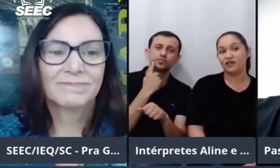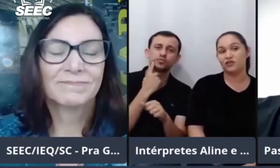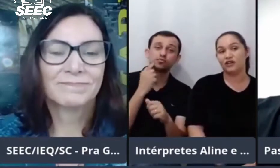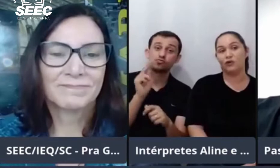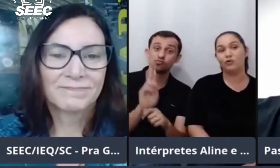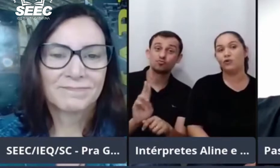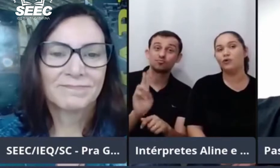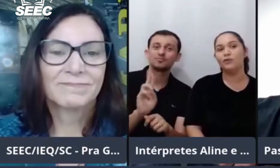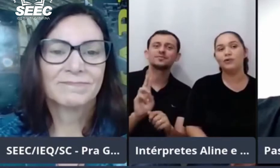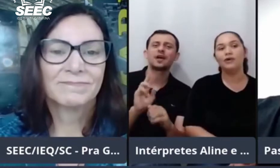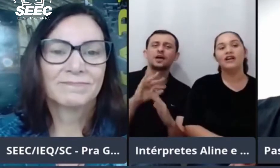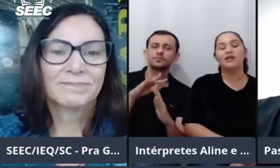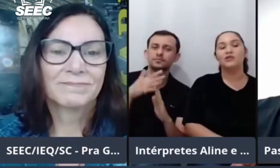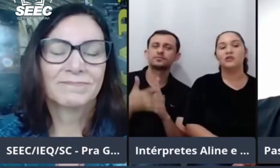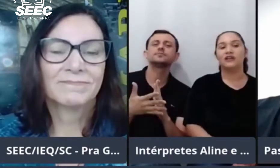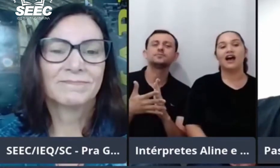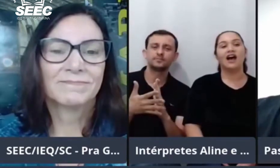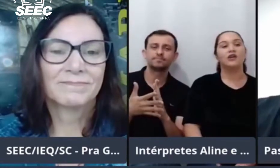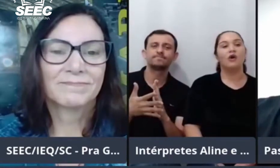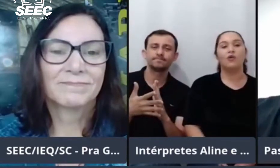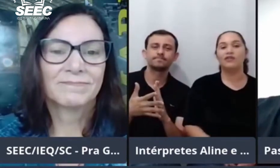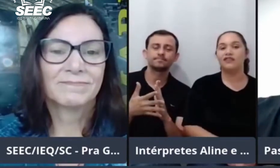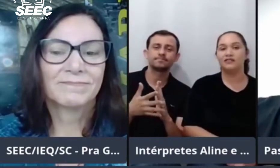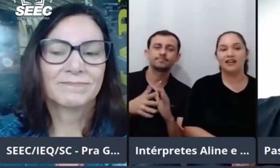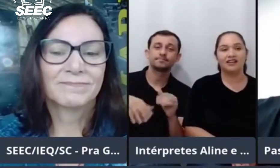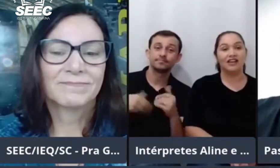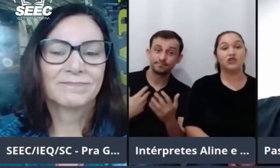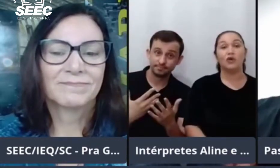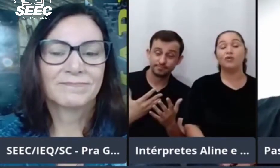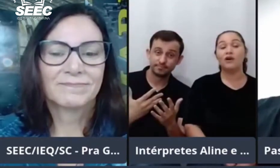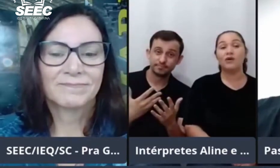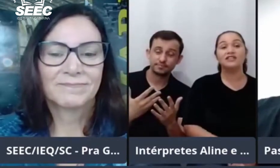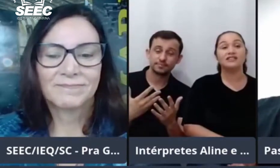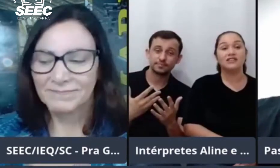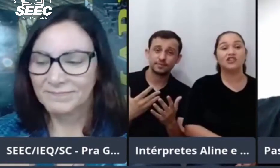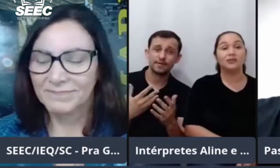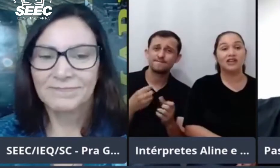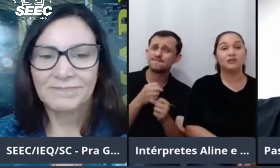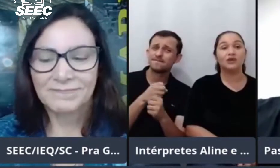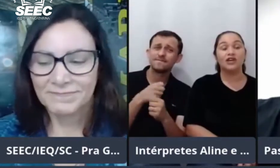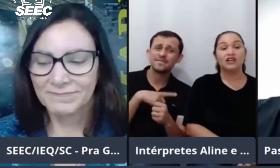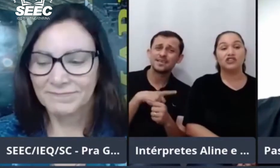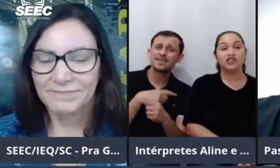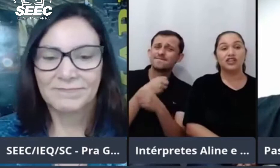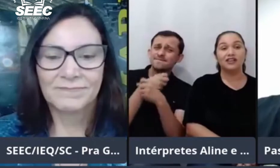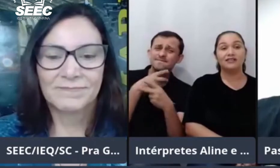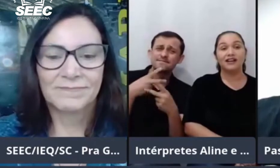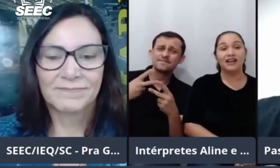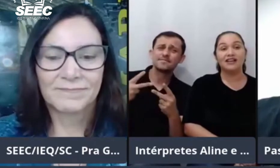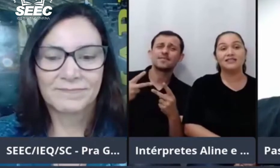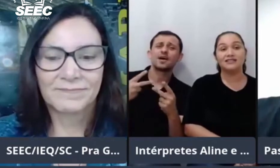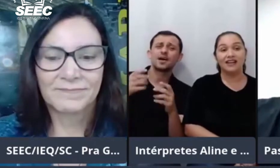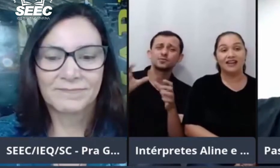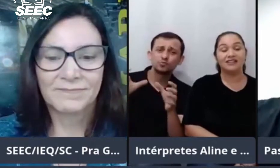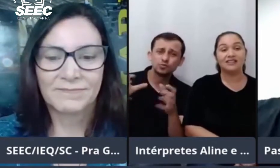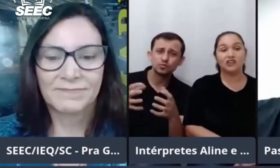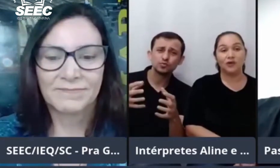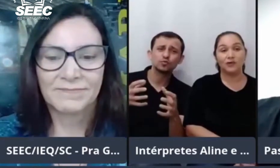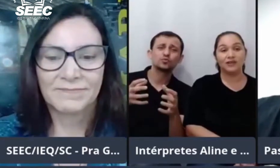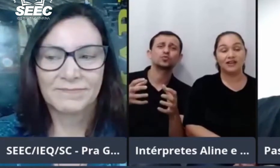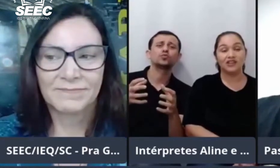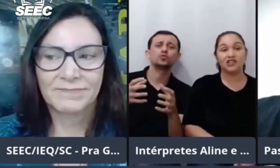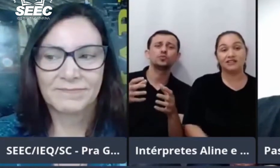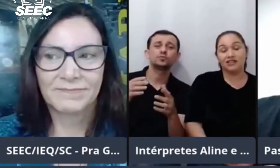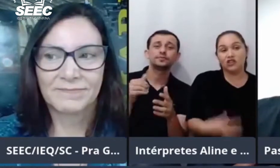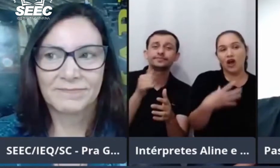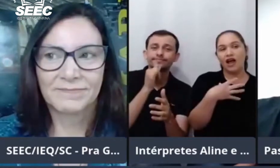saber relacionado a algum grupo missionário, algum evento da igreja, ou alguma coisa que seja mesmo de interesse dele, que seja